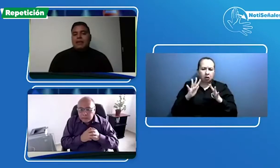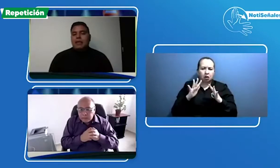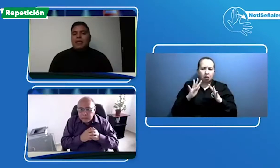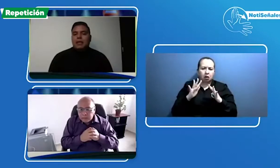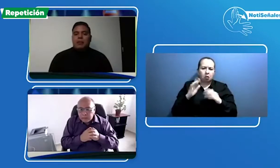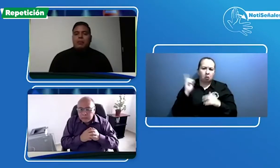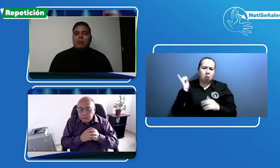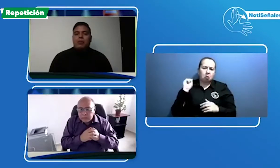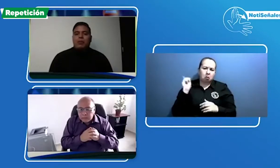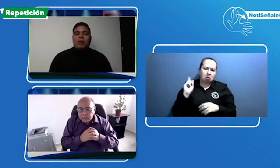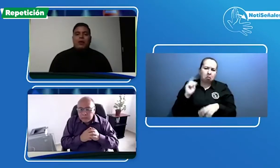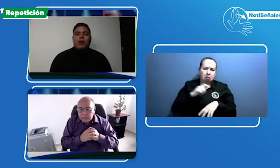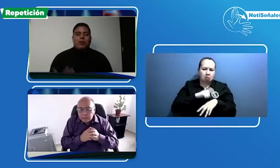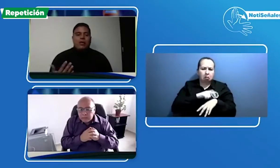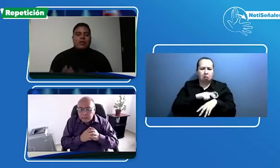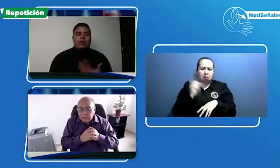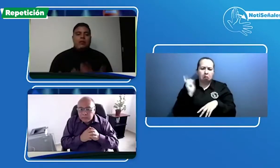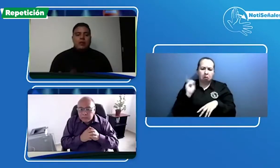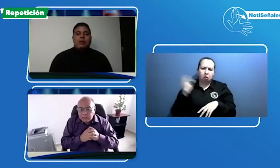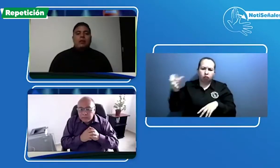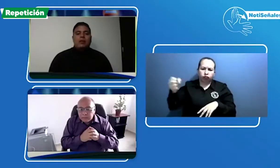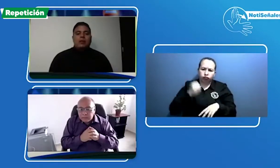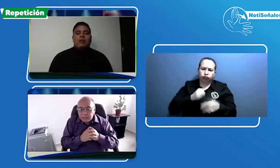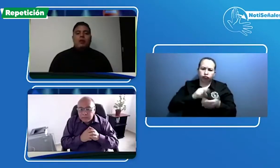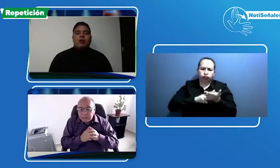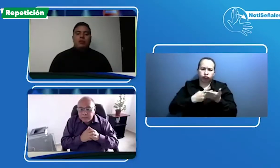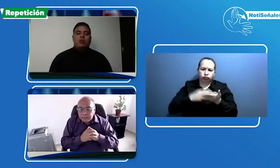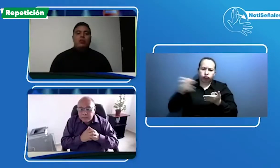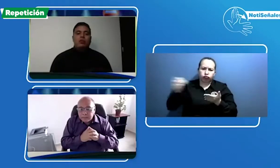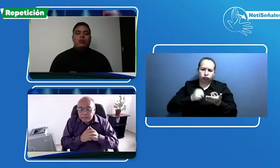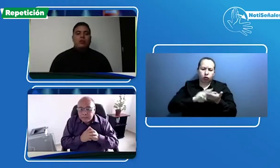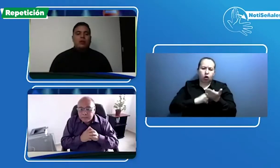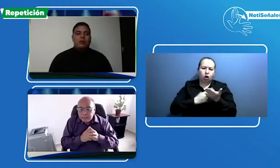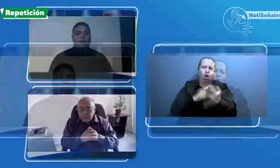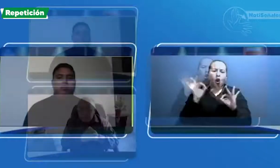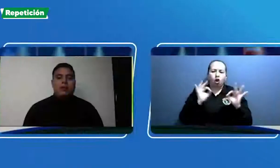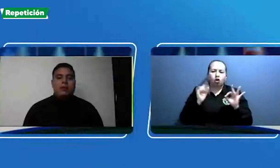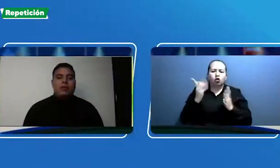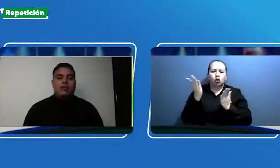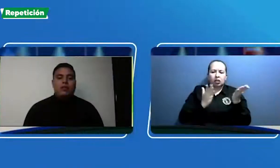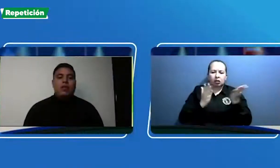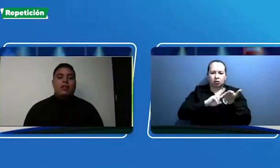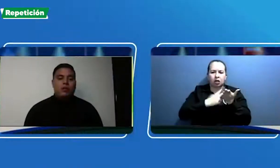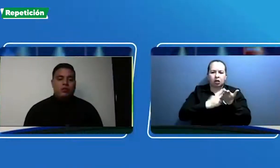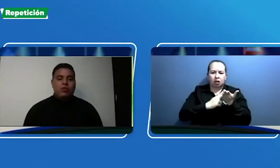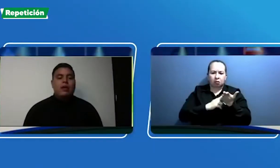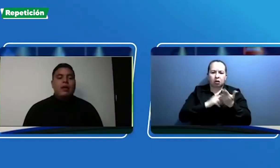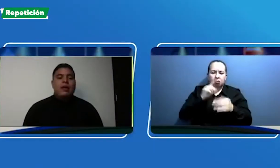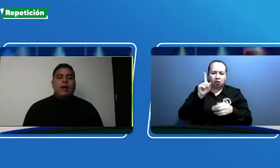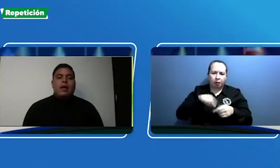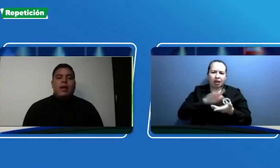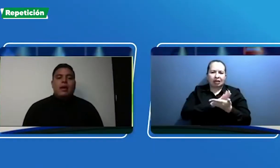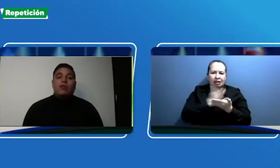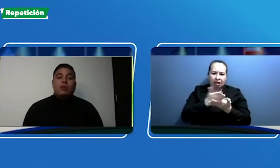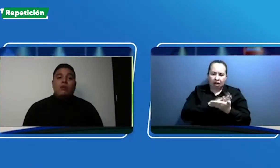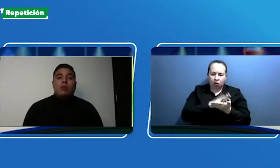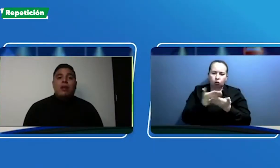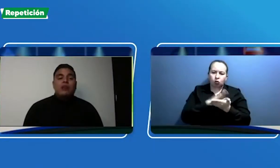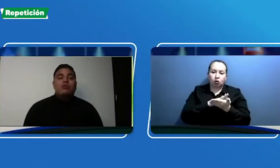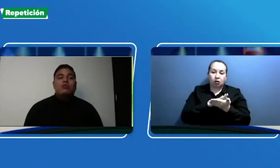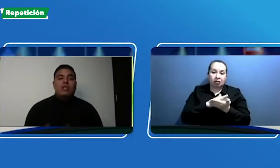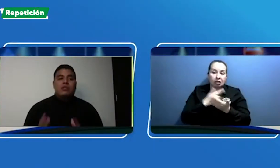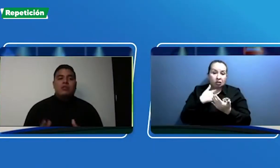bastante tiempo contratando intérpretes o haciendo uso del servicio de interpretación y de traducción si no